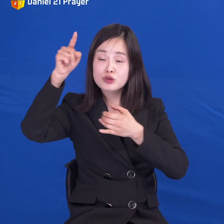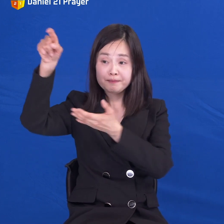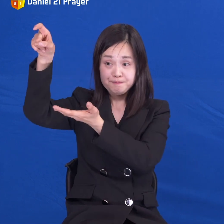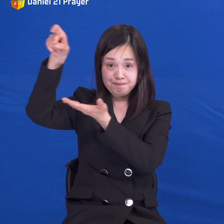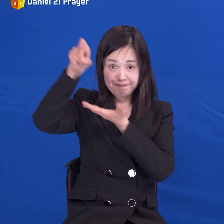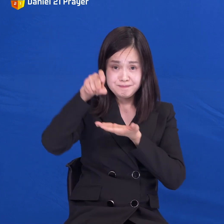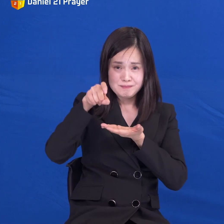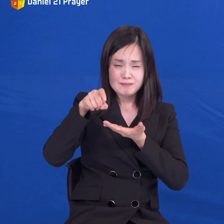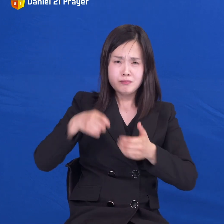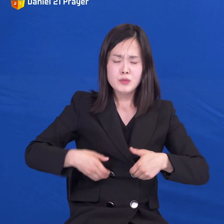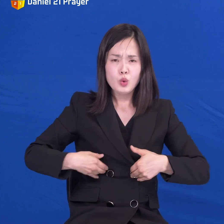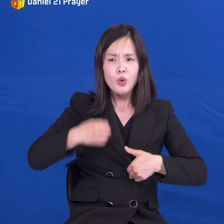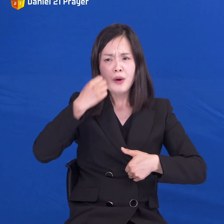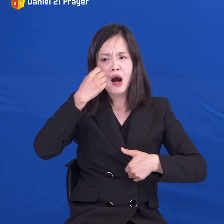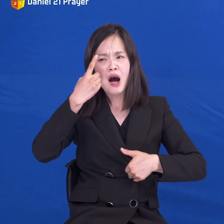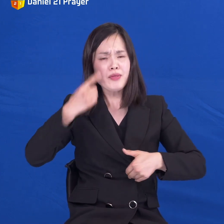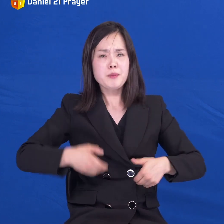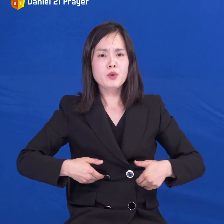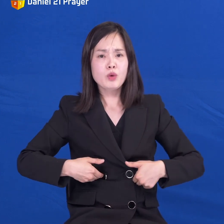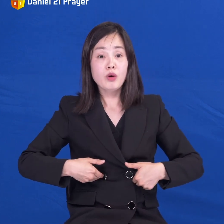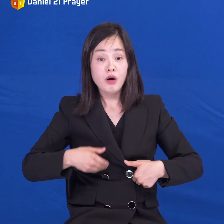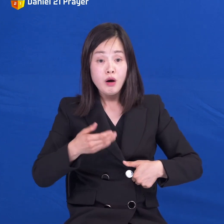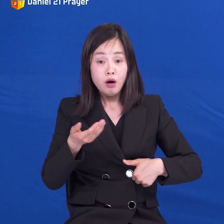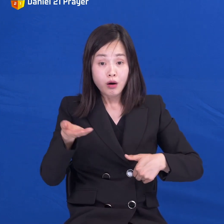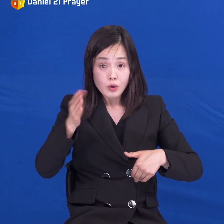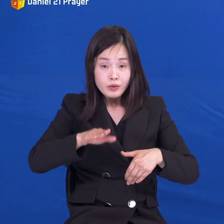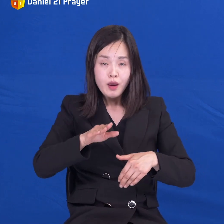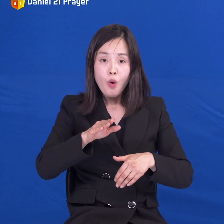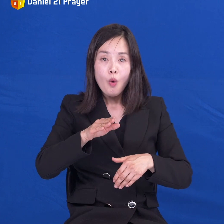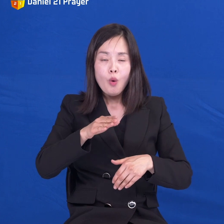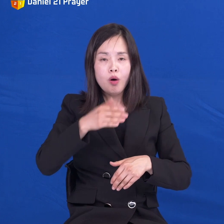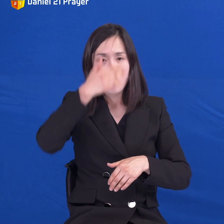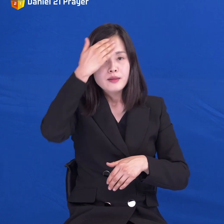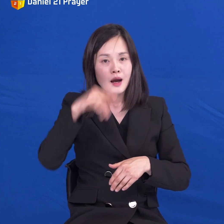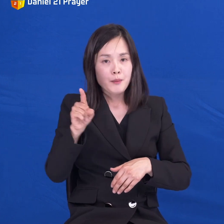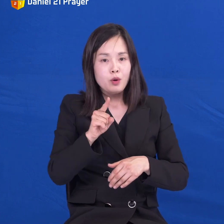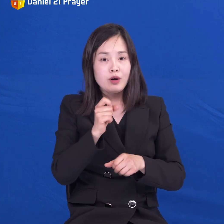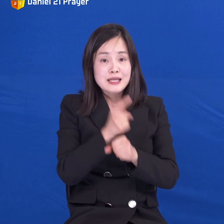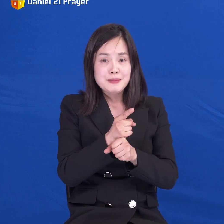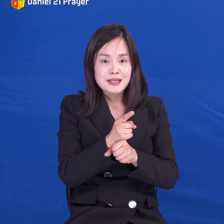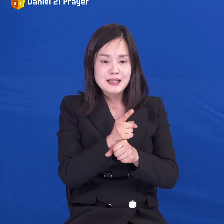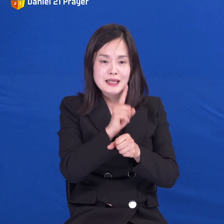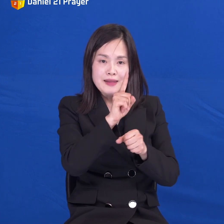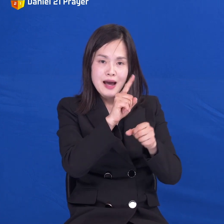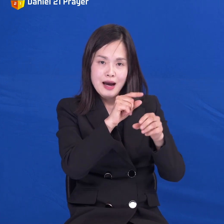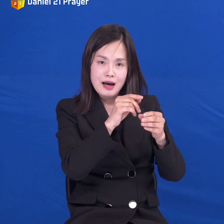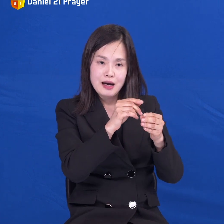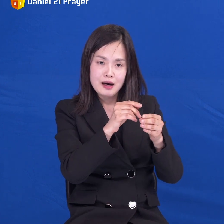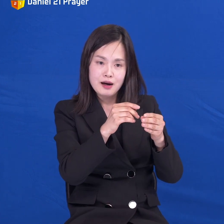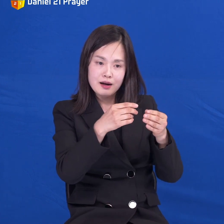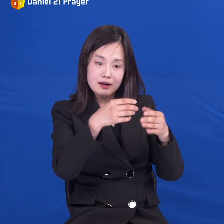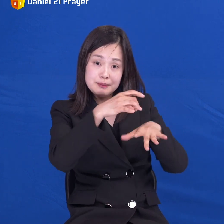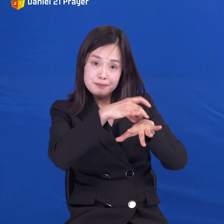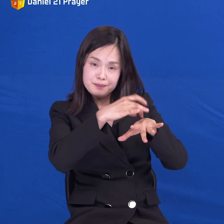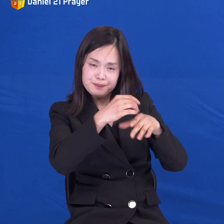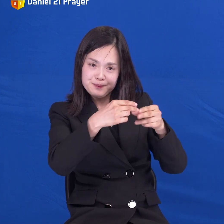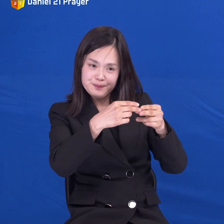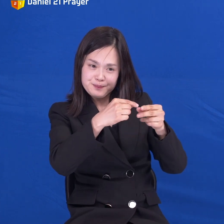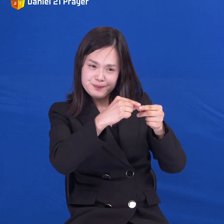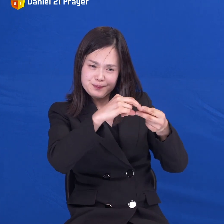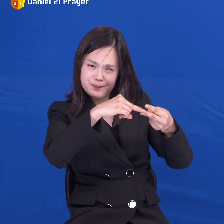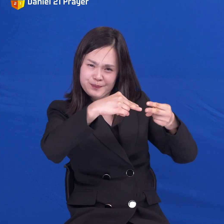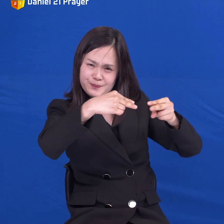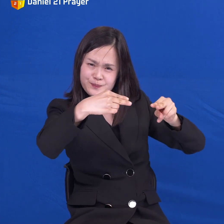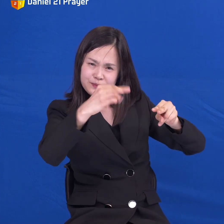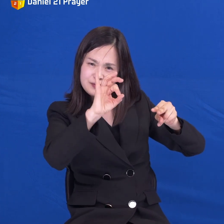거예요. 그런데 여러분, 이 차이가 나더라고요. 중국산이 있는데 또 미국산이 있는데 내가 선택해야 되는